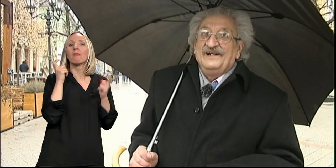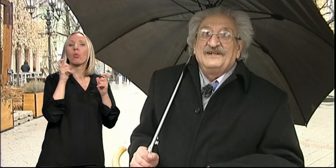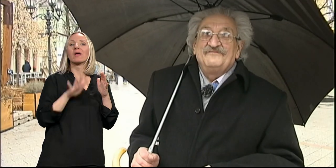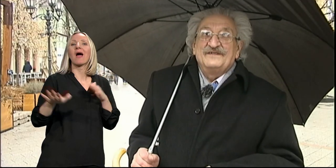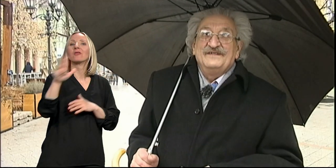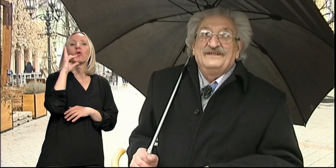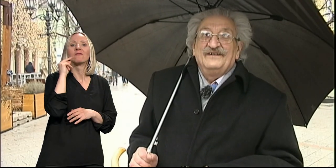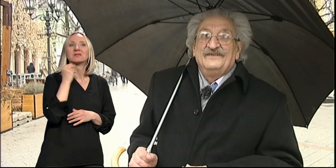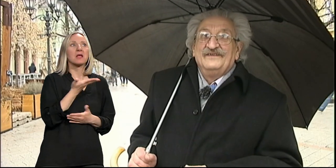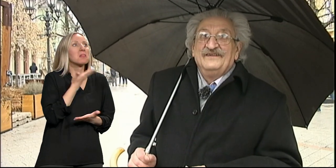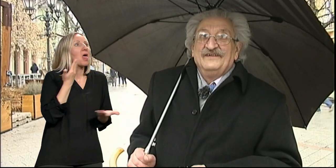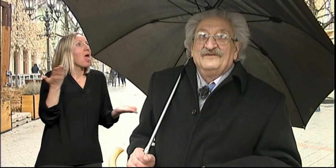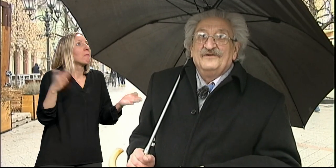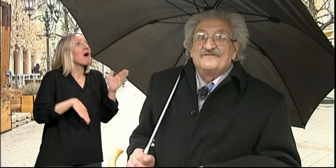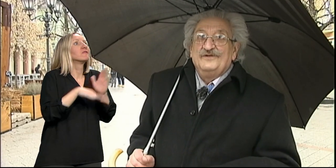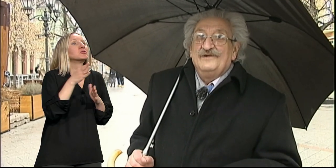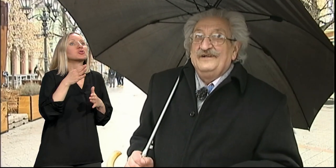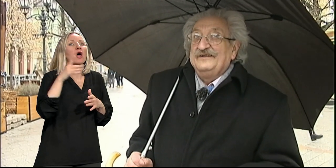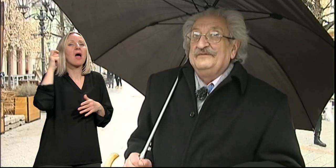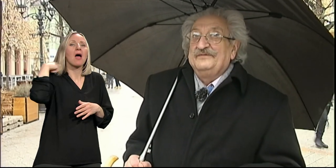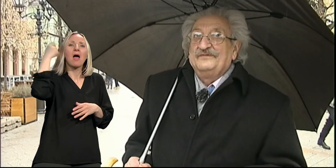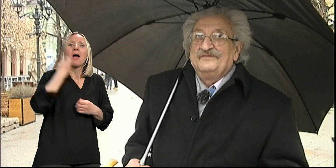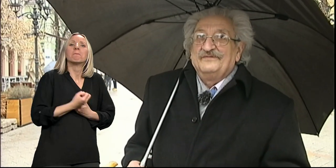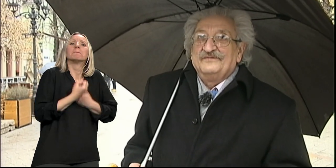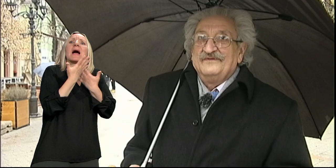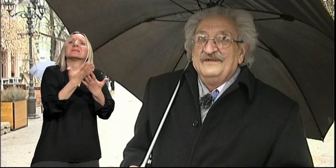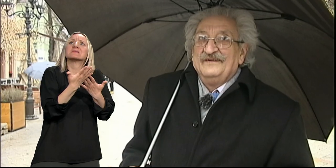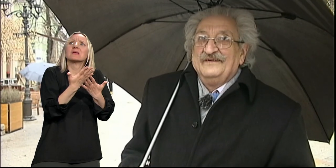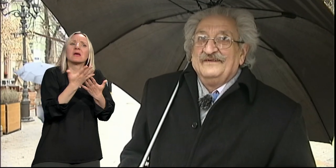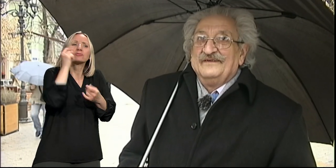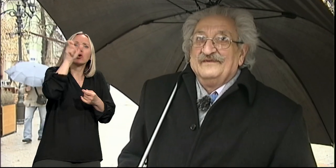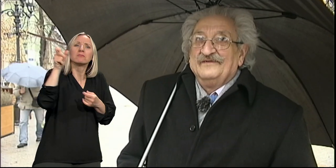tih velikih pesnika koje smo imali, ali